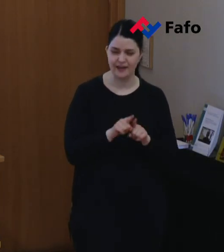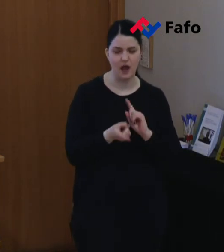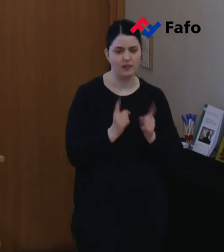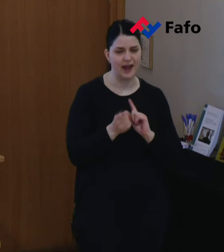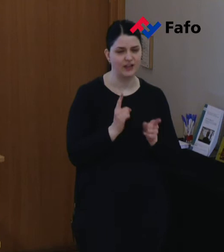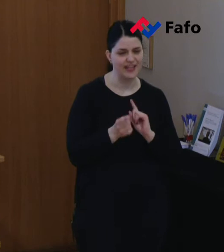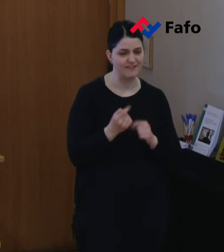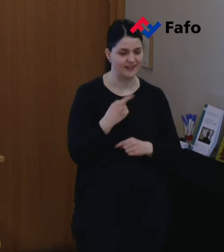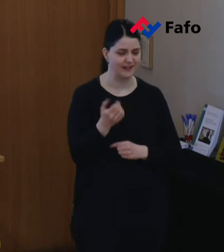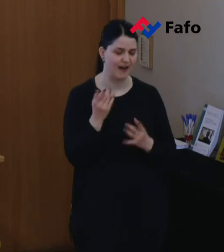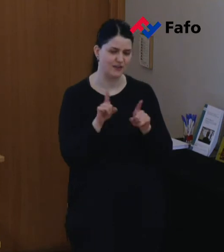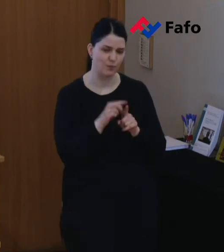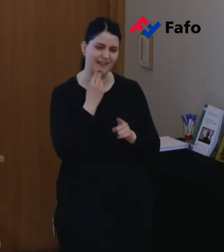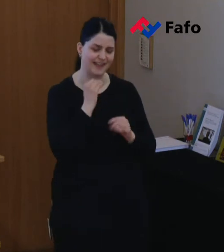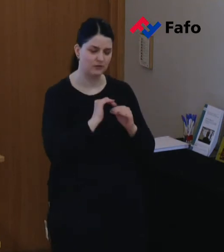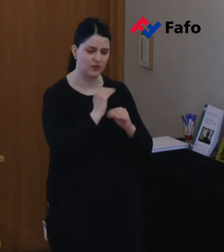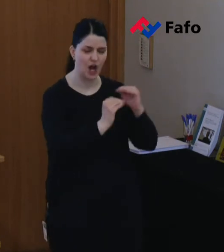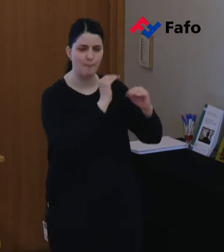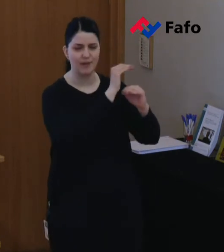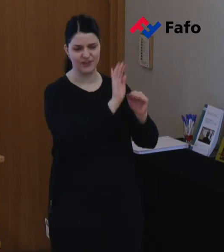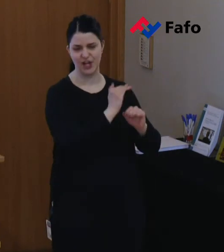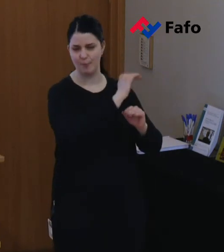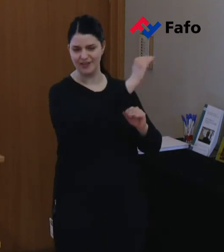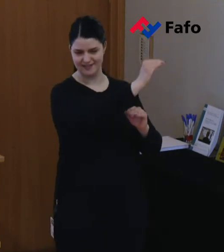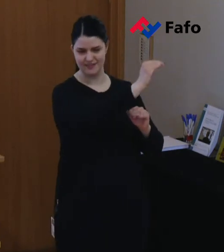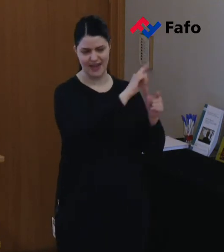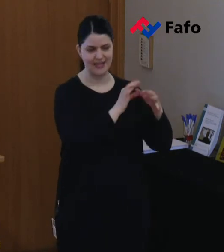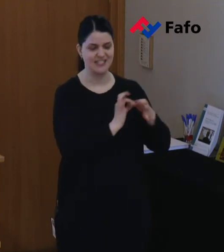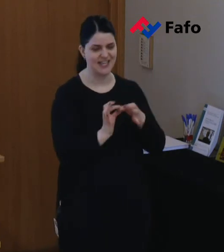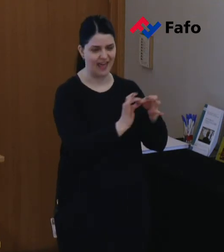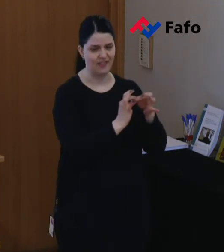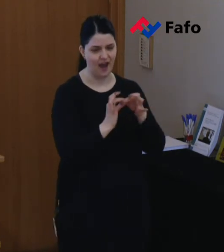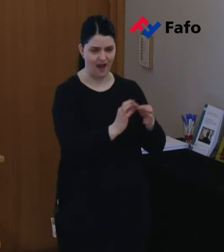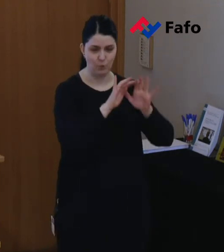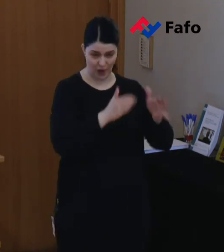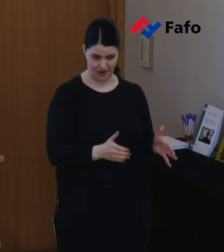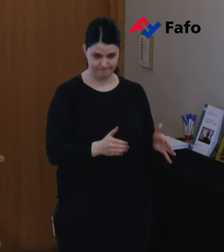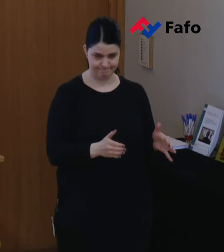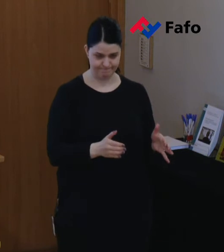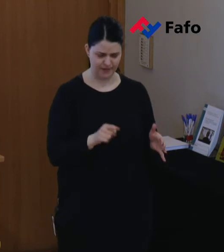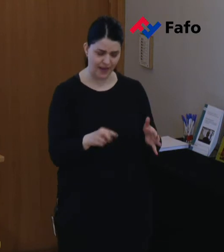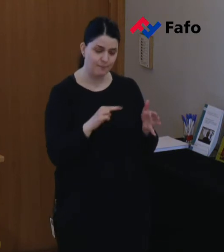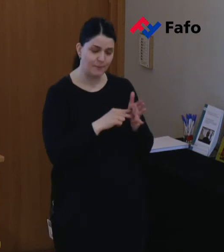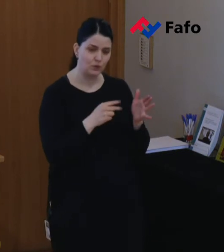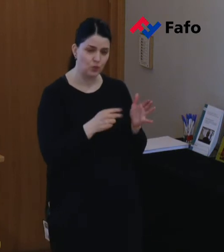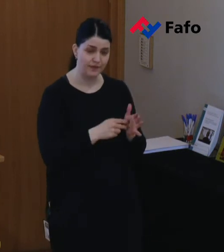det som ofte betegnes som trappetrinsmodellen eller kjedemodellen. Altså en metode